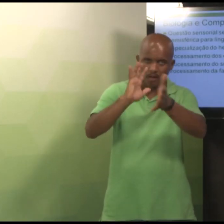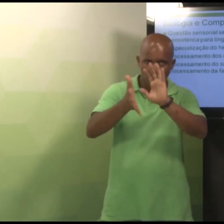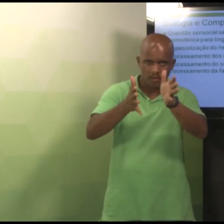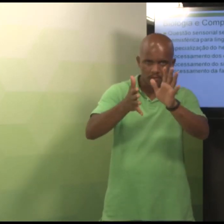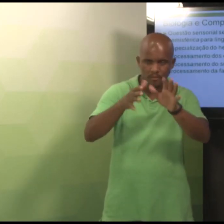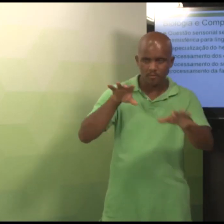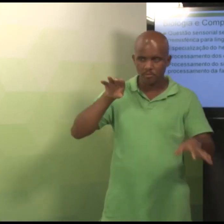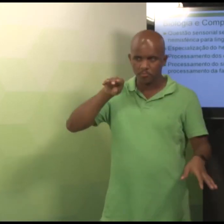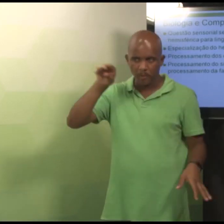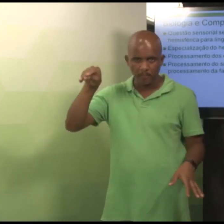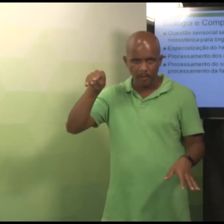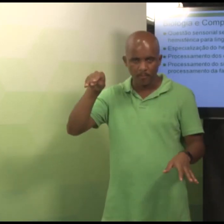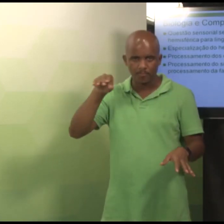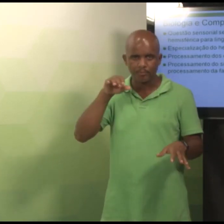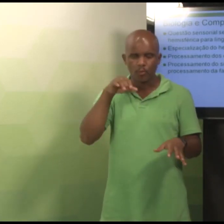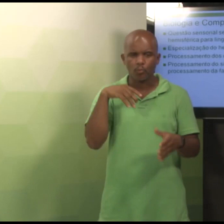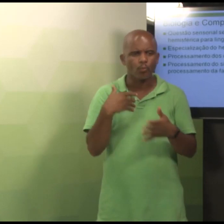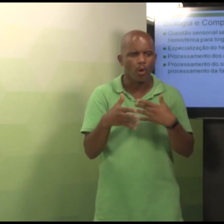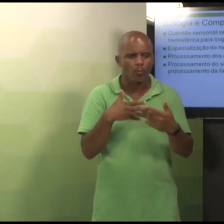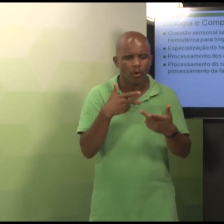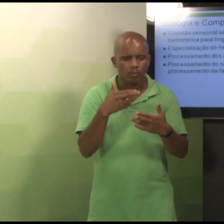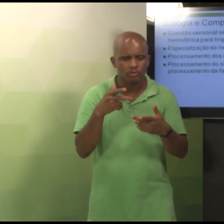A língua de sinais e a língua oral,